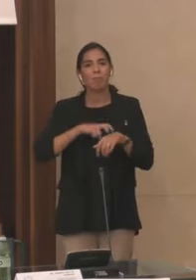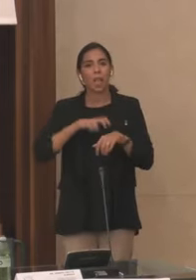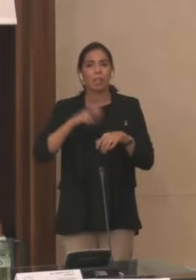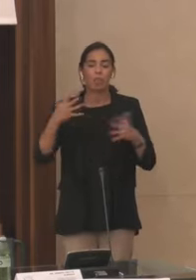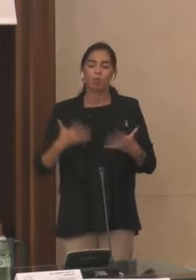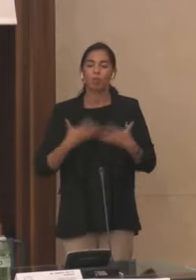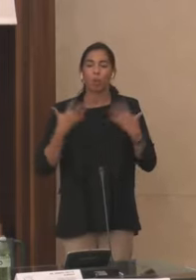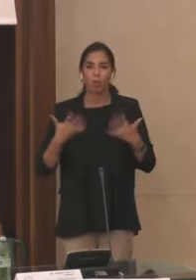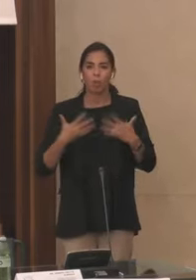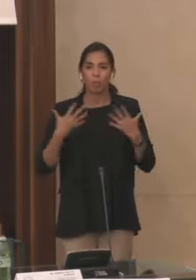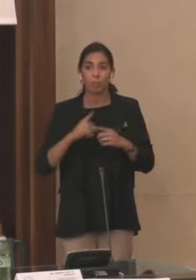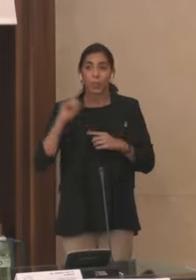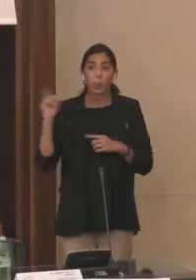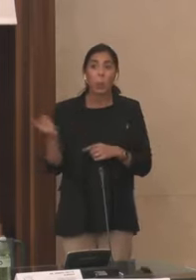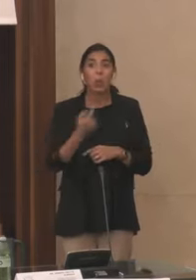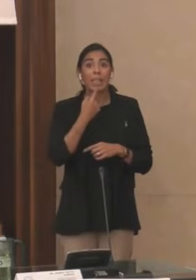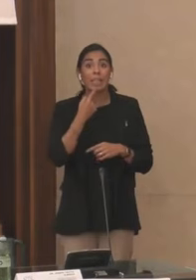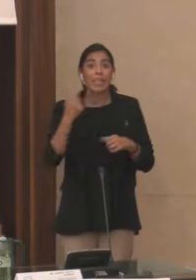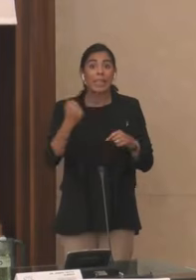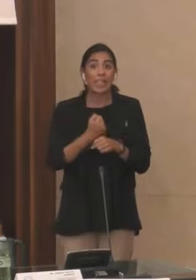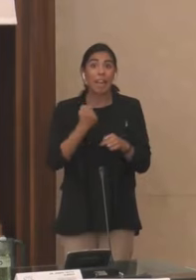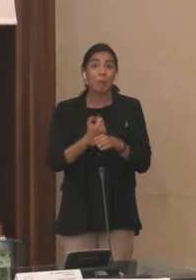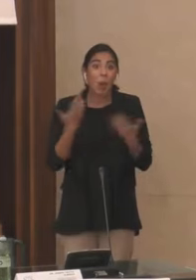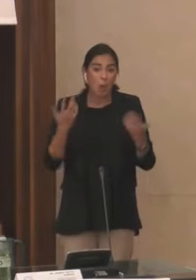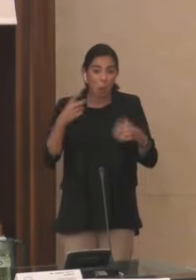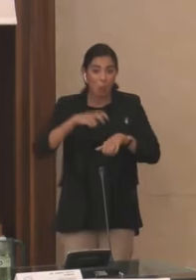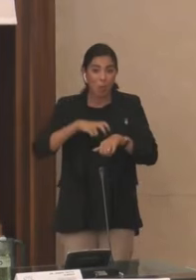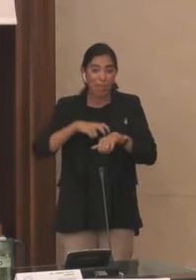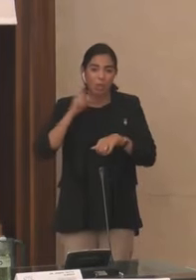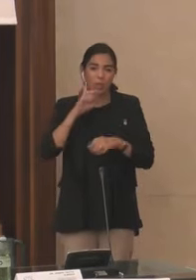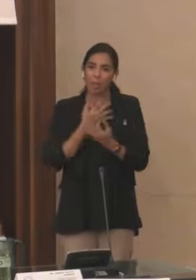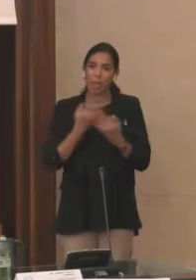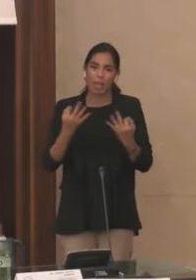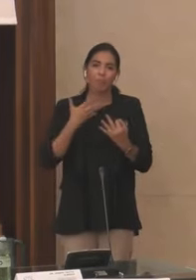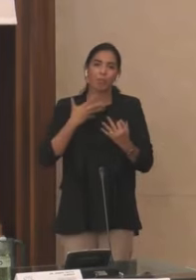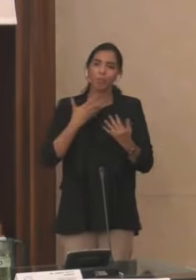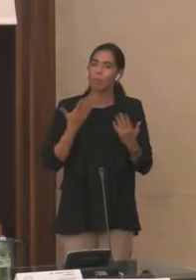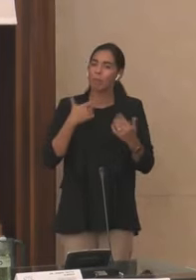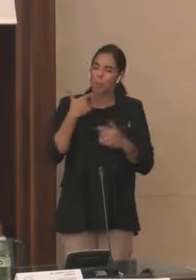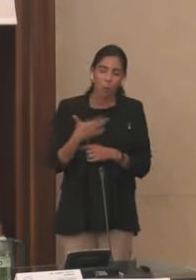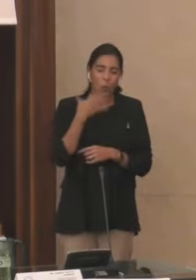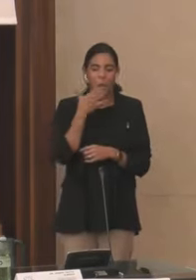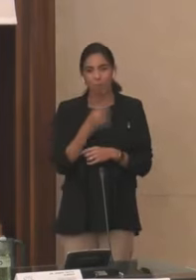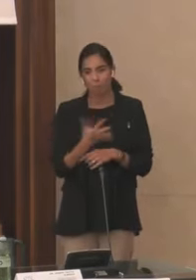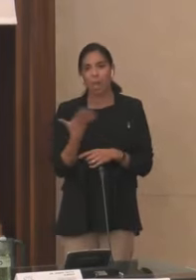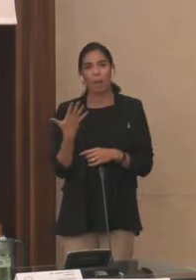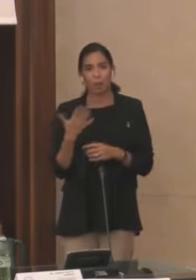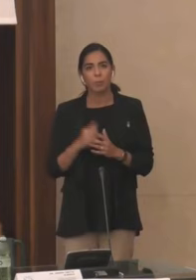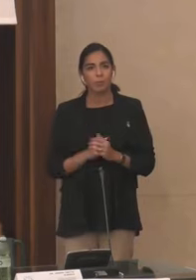fanno questo lavoro maledetto e benedetto lo sanno molto molto bene e dovrebbe essere